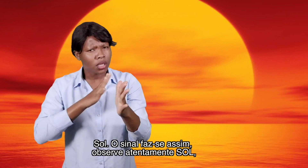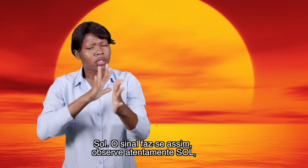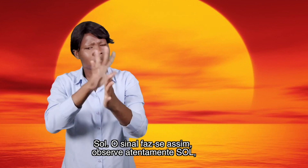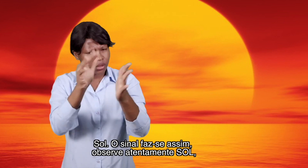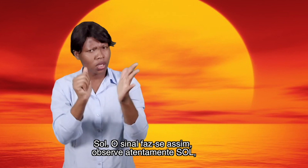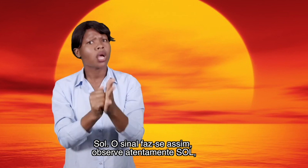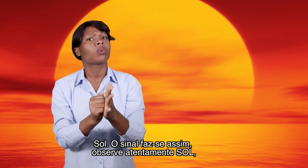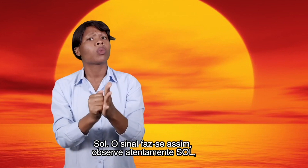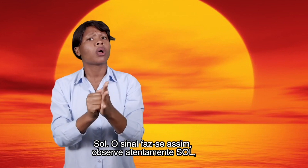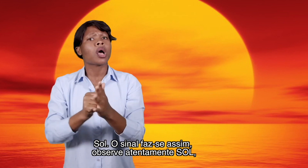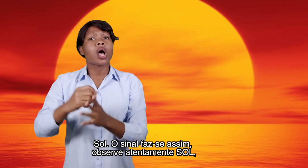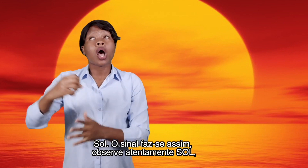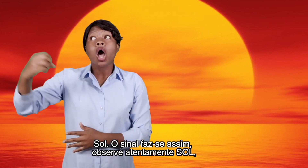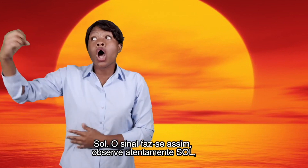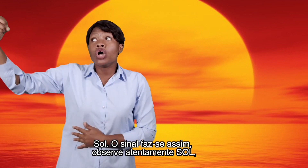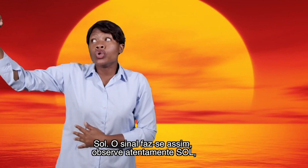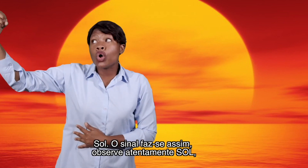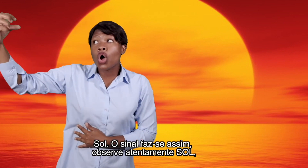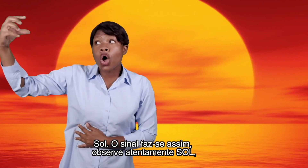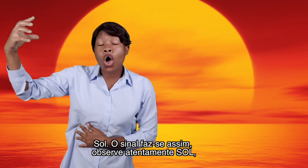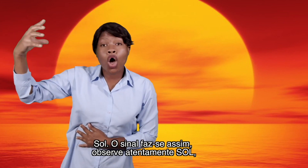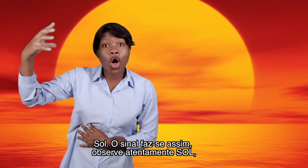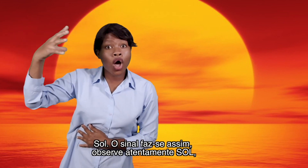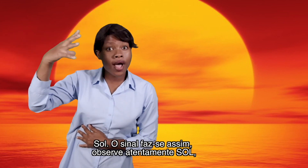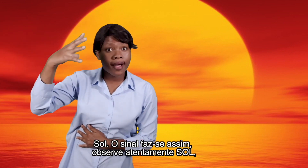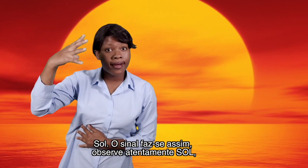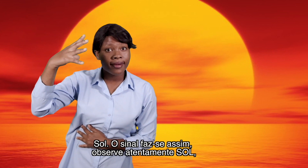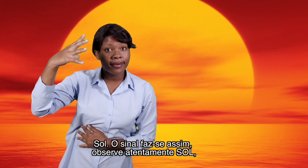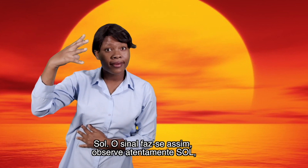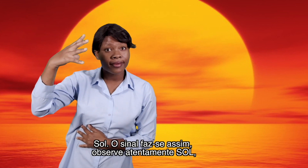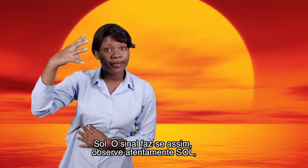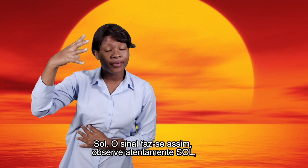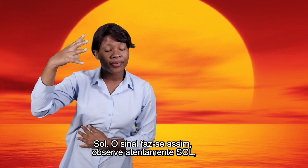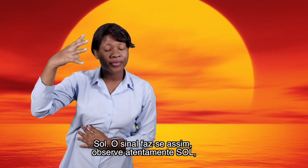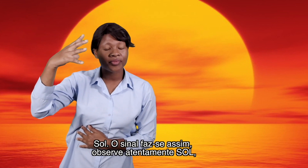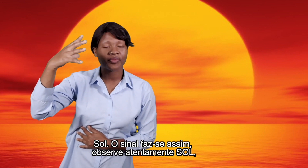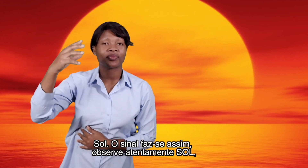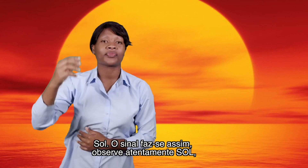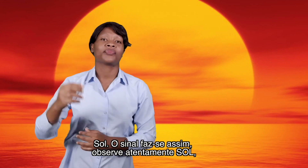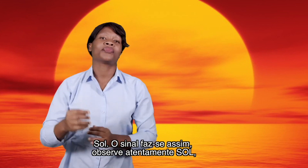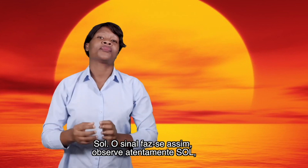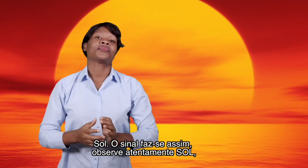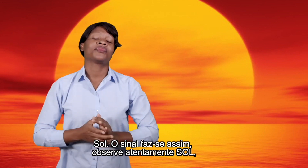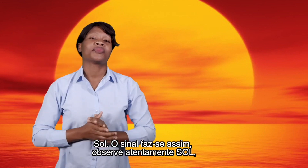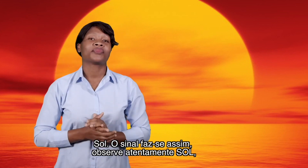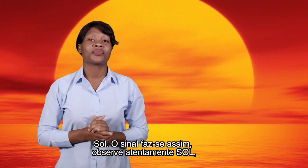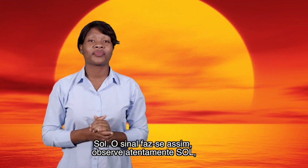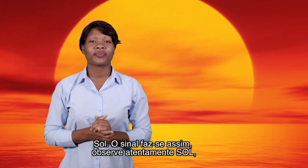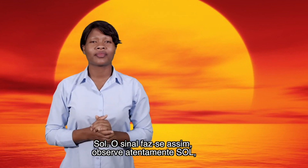O sinal de sol O sinal faz-se assim. Observe